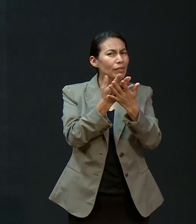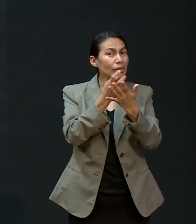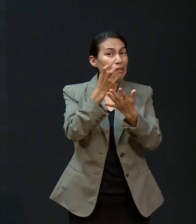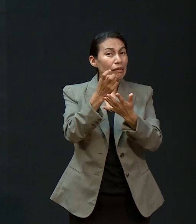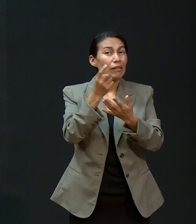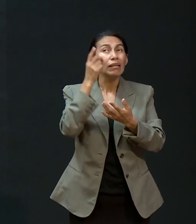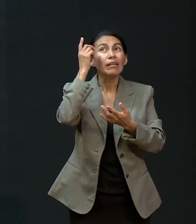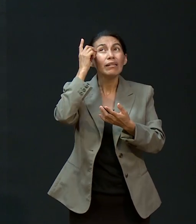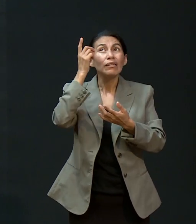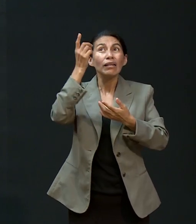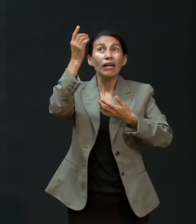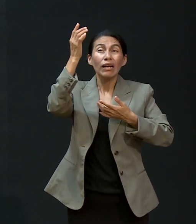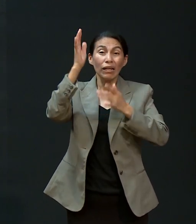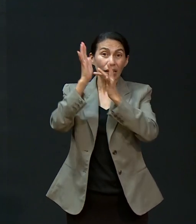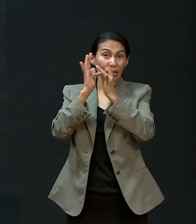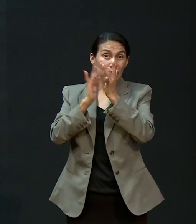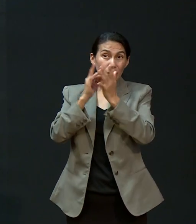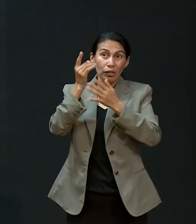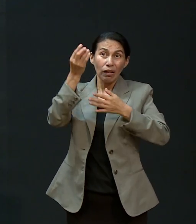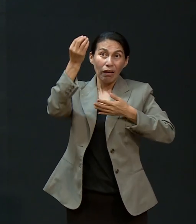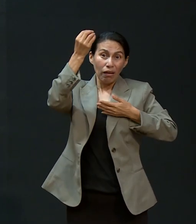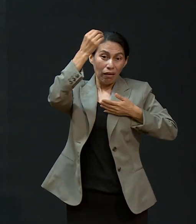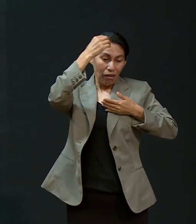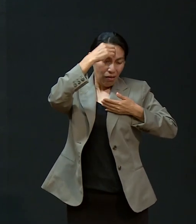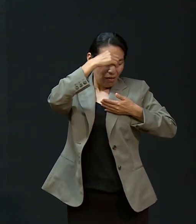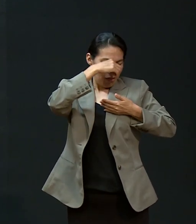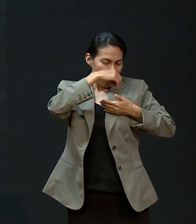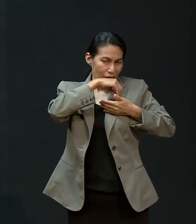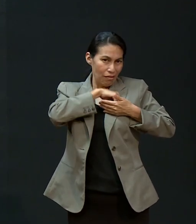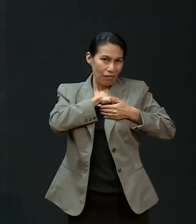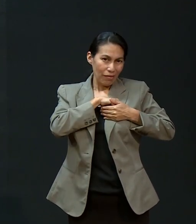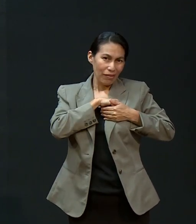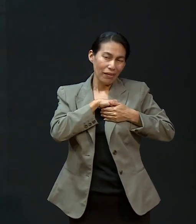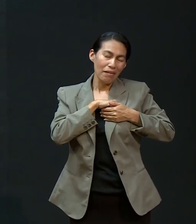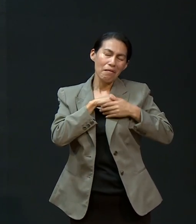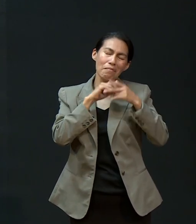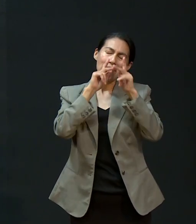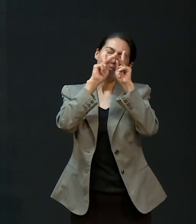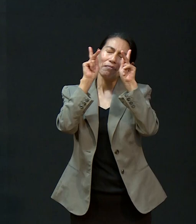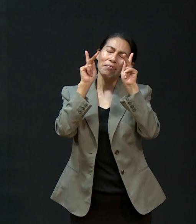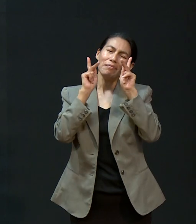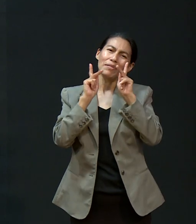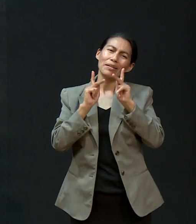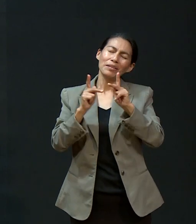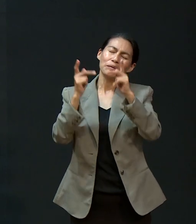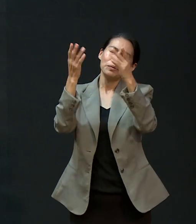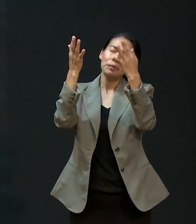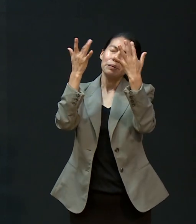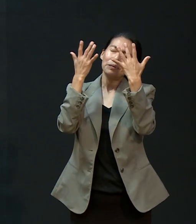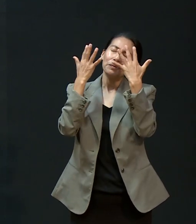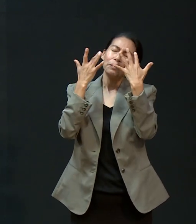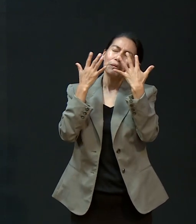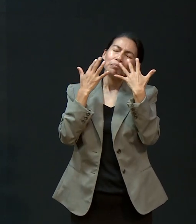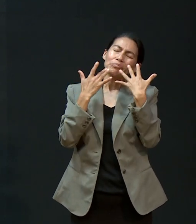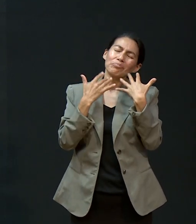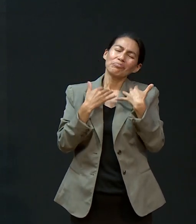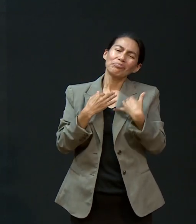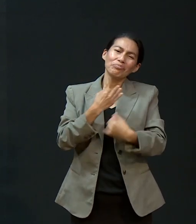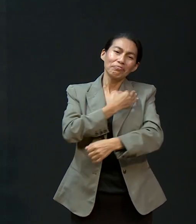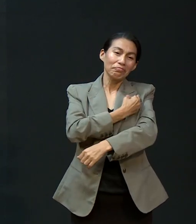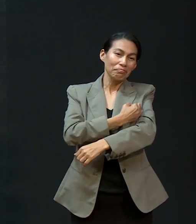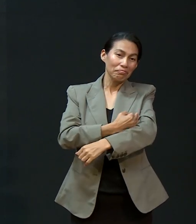esperanza, pero quiere nacer en tu corazón para que tenga paz en tu vida,